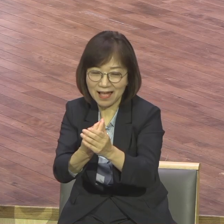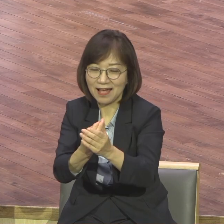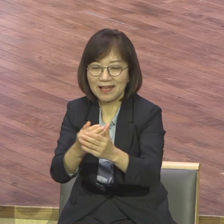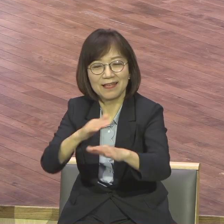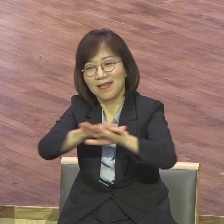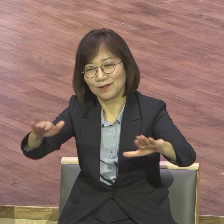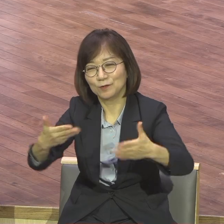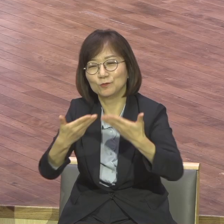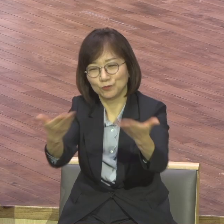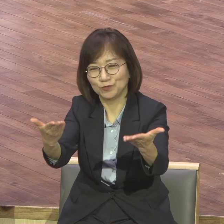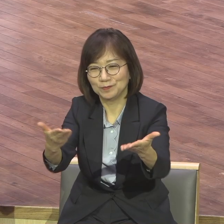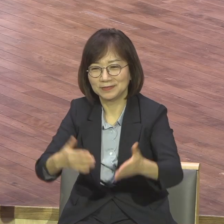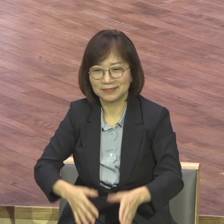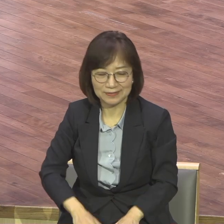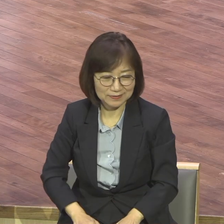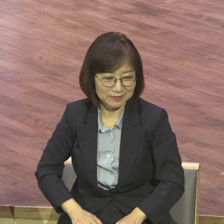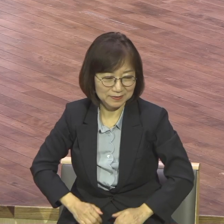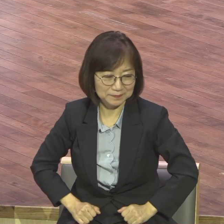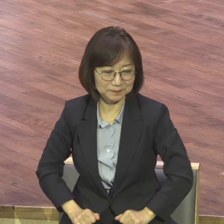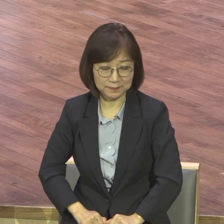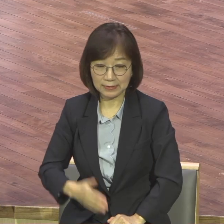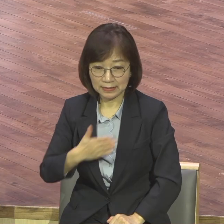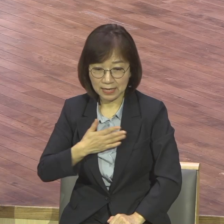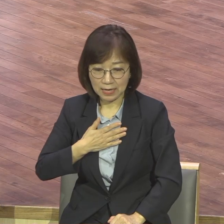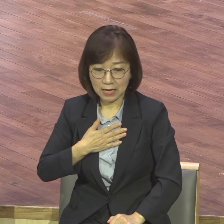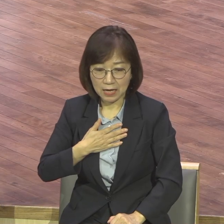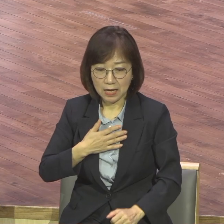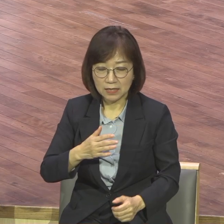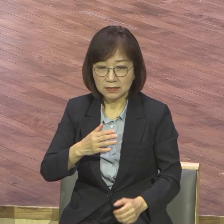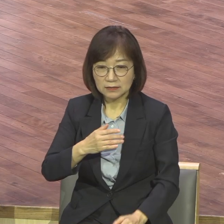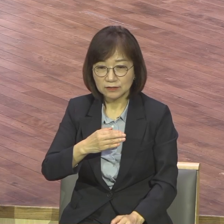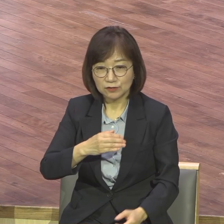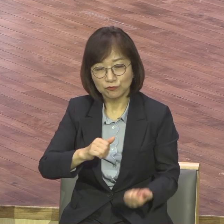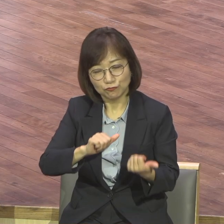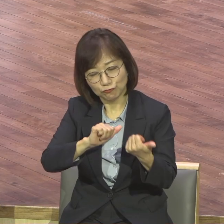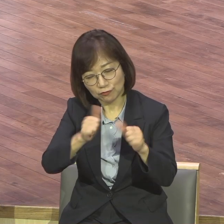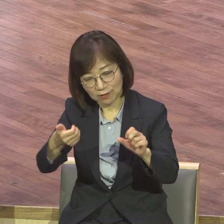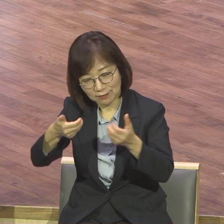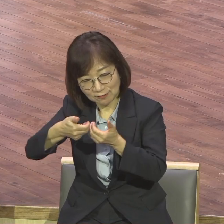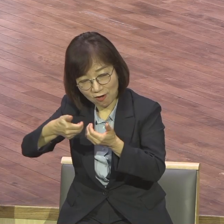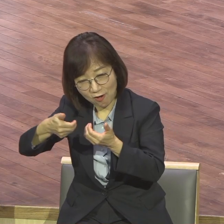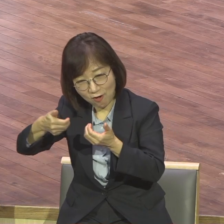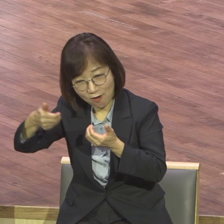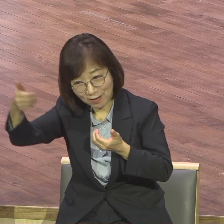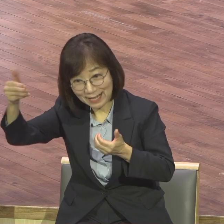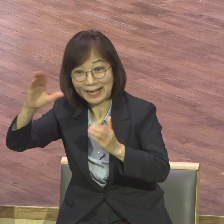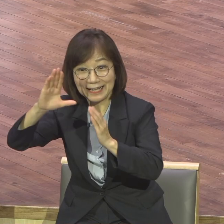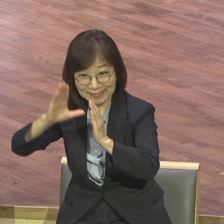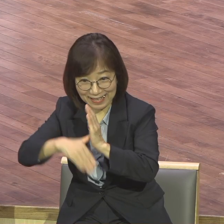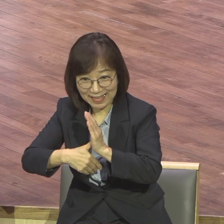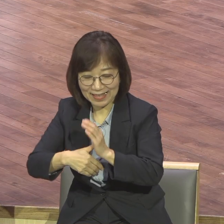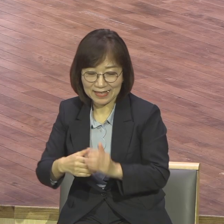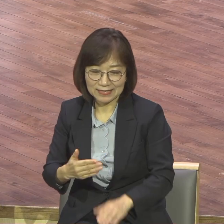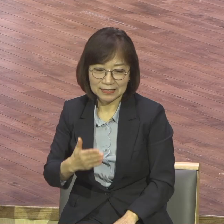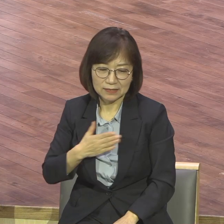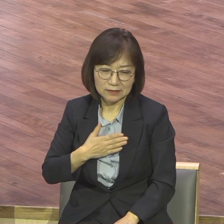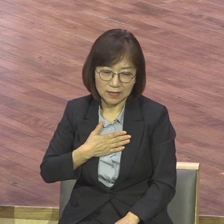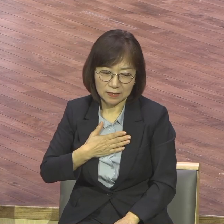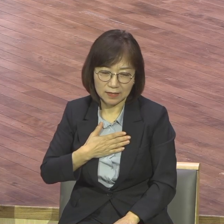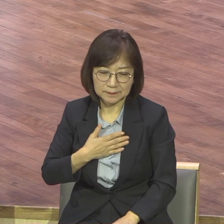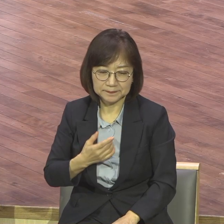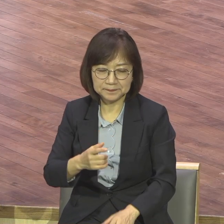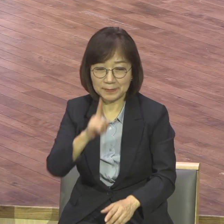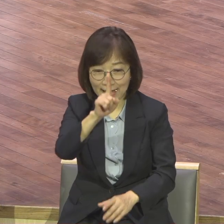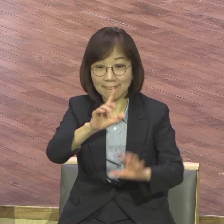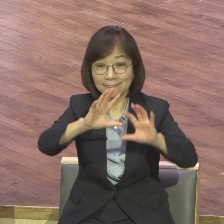떠날 때, 눈 감을 때 내가 정말로 이 알지도 못하는 나라를 위해서 내가 한 번도 가보지